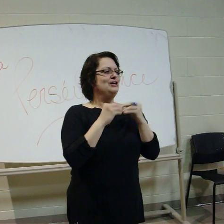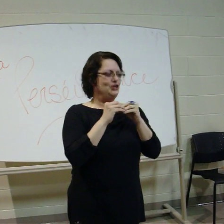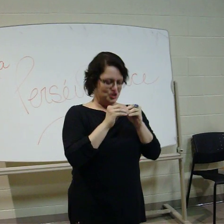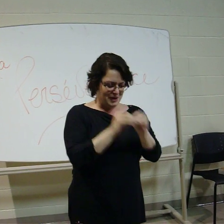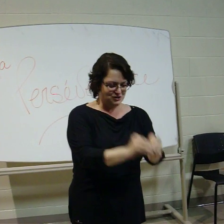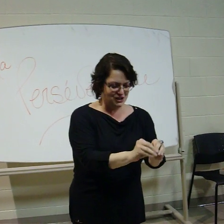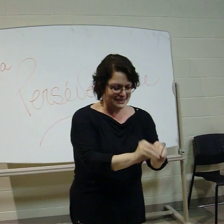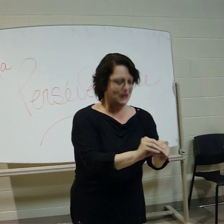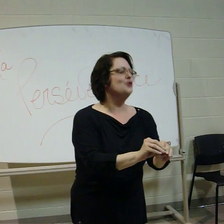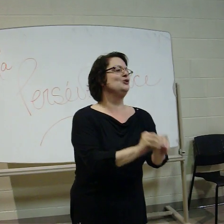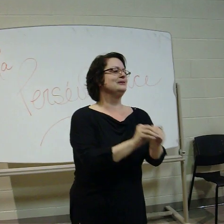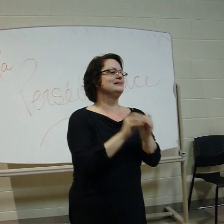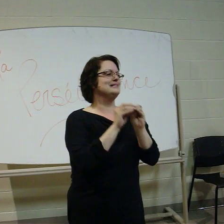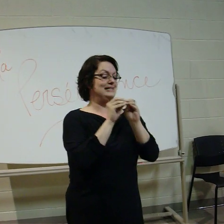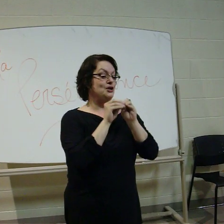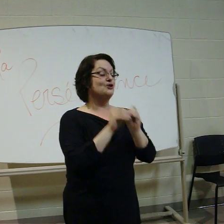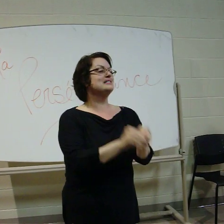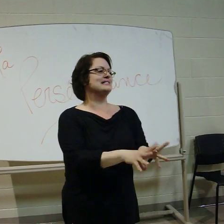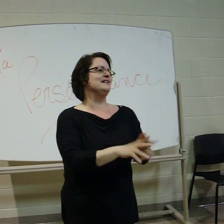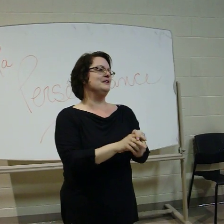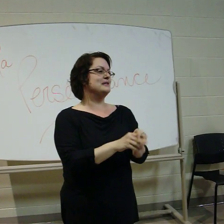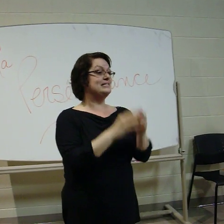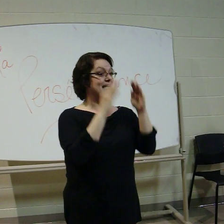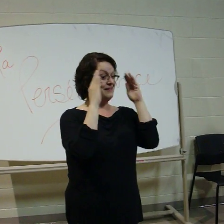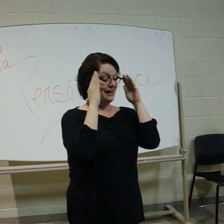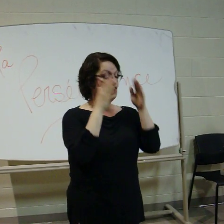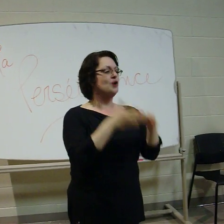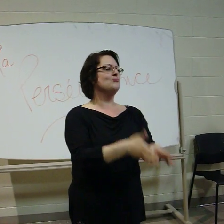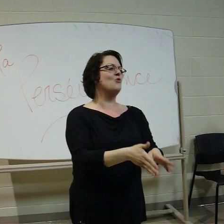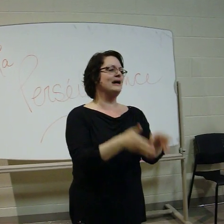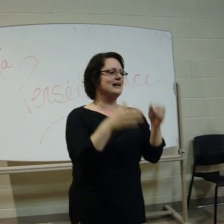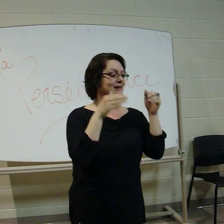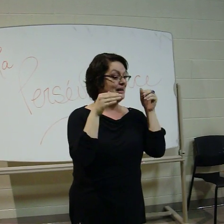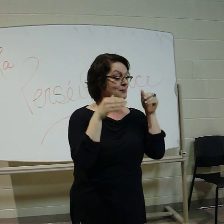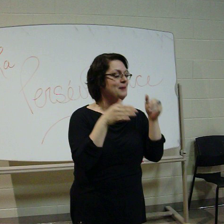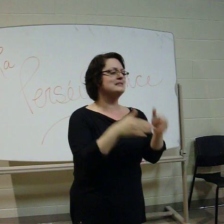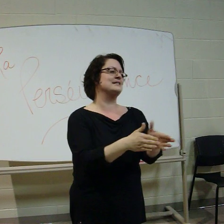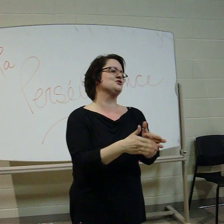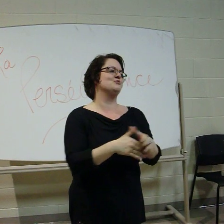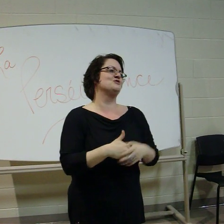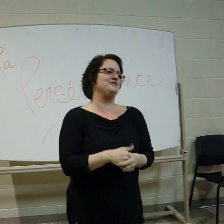là, je pense que c'est là. C'est là que ça s'en vient. Parce qu'il travaille comme moi, il travaille dans le même sens que moi. Fait.